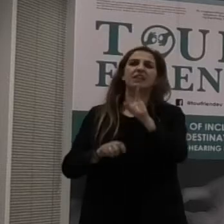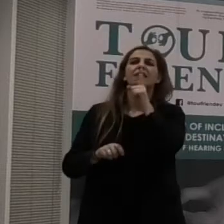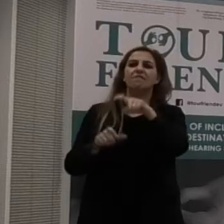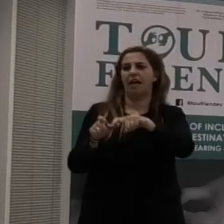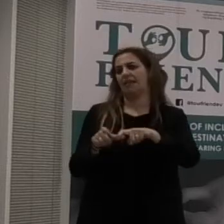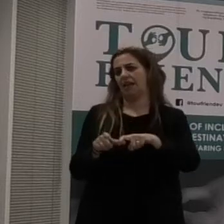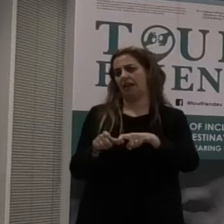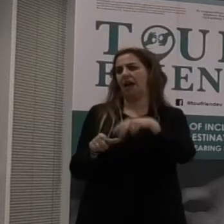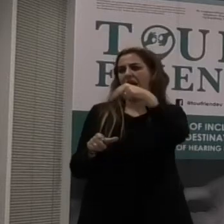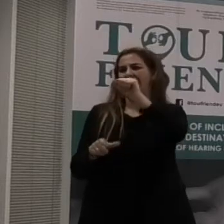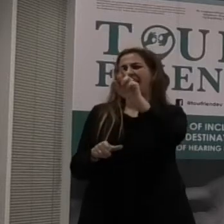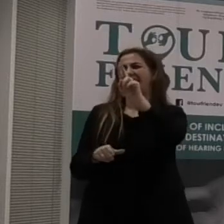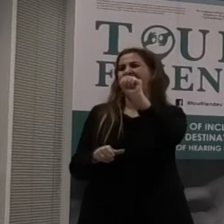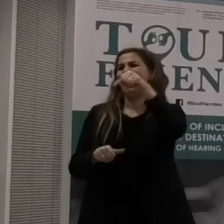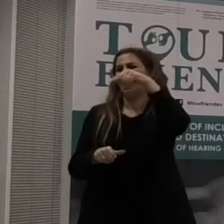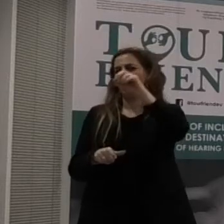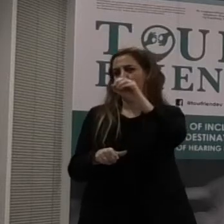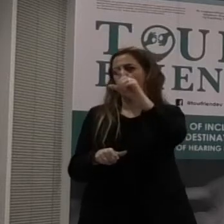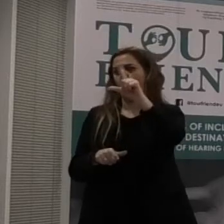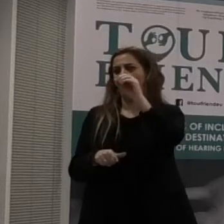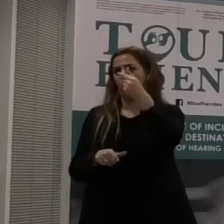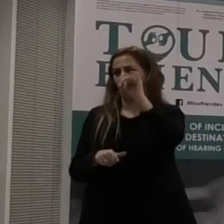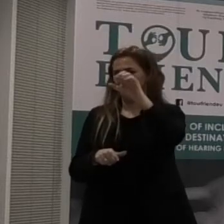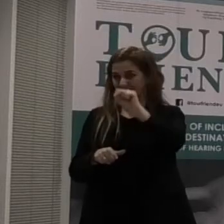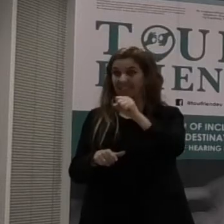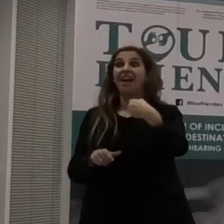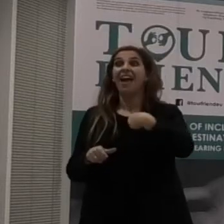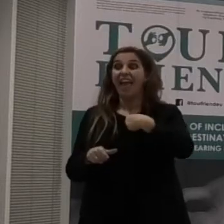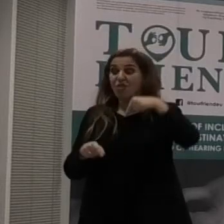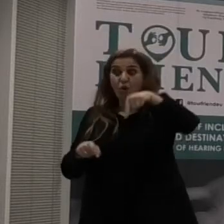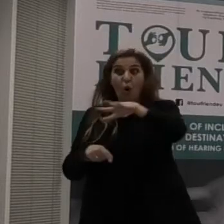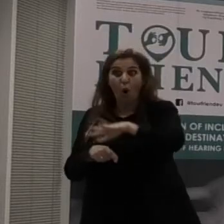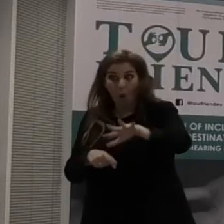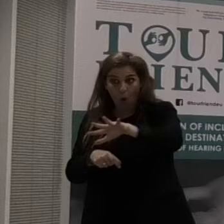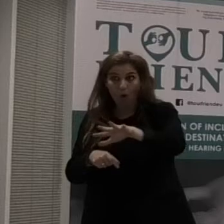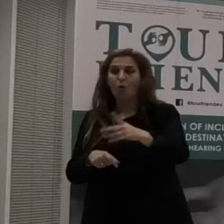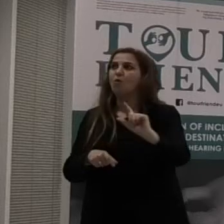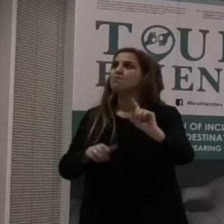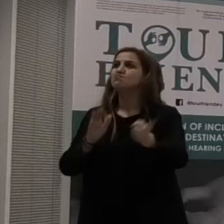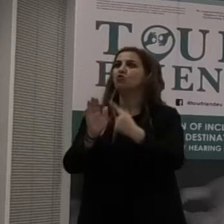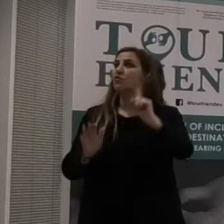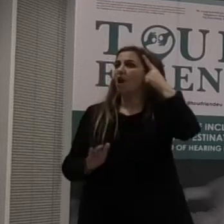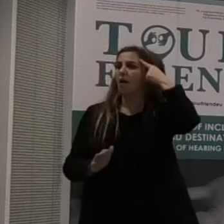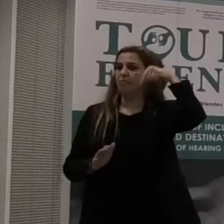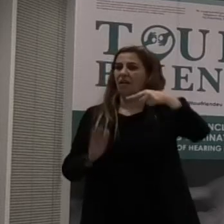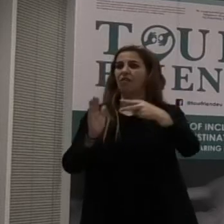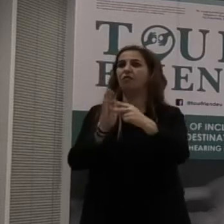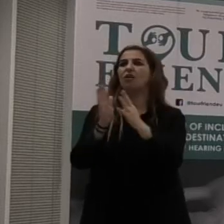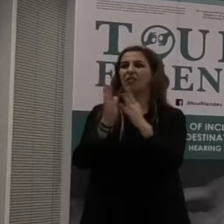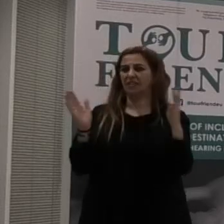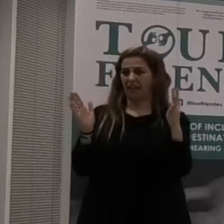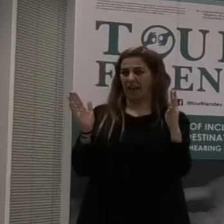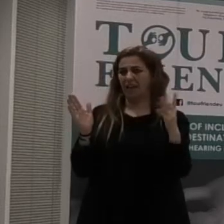μεγάλη μας χαρά που βρισκόμαστε και στο Σεράφιο και όλα, γιατί εμείς ξεκινήσαμε το 2019 έτσι, σαν ιδέα μέσα από το Athens